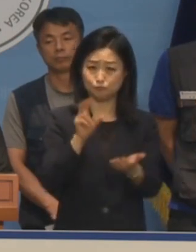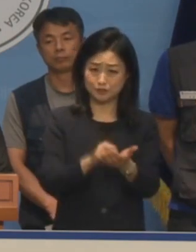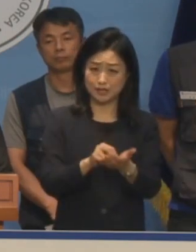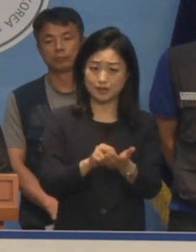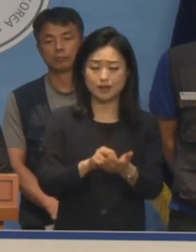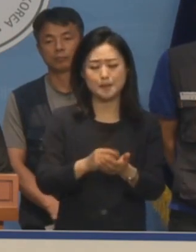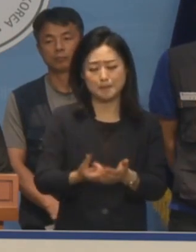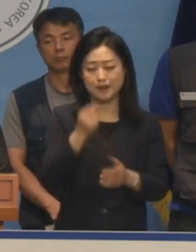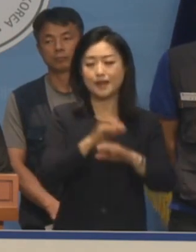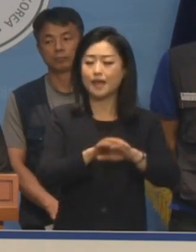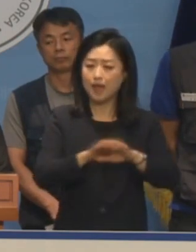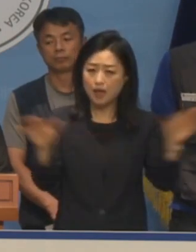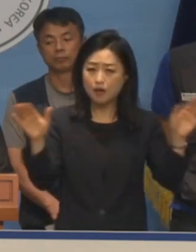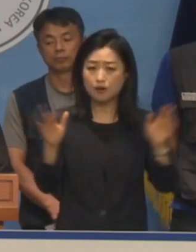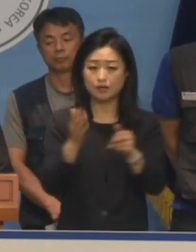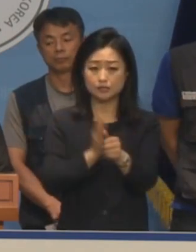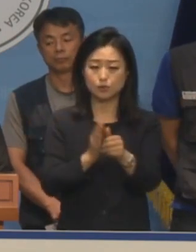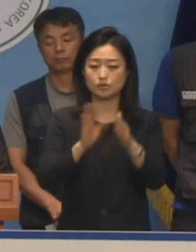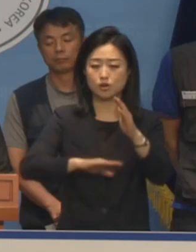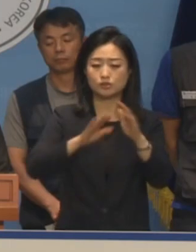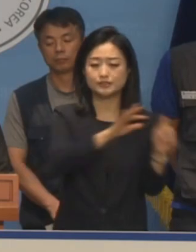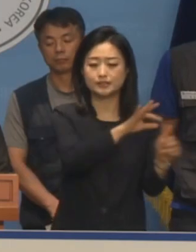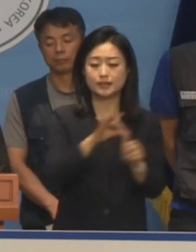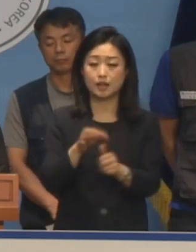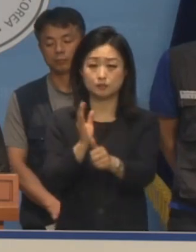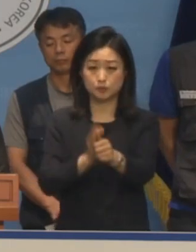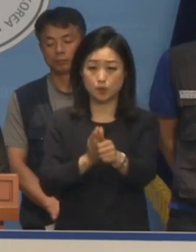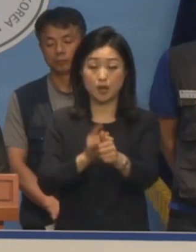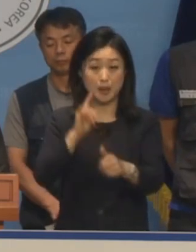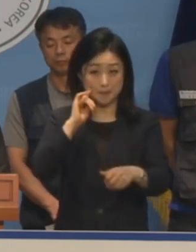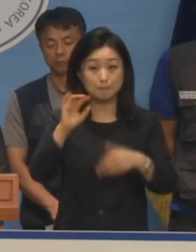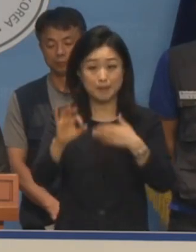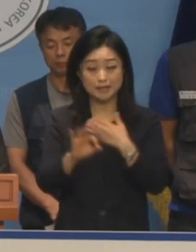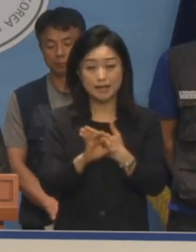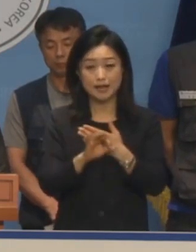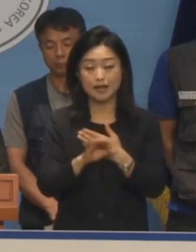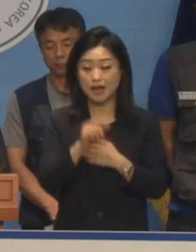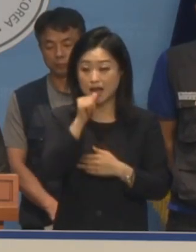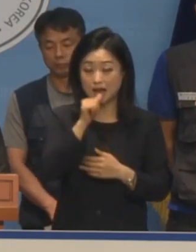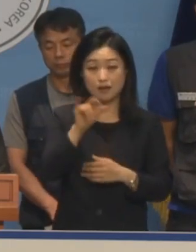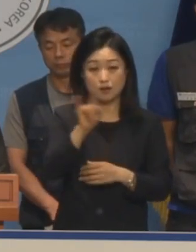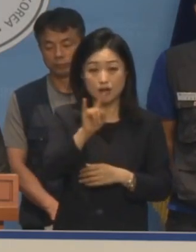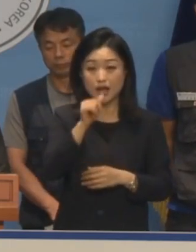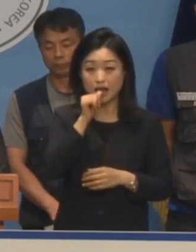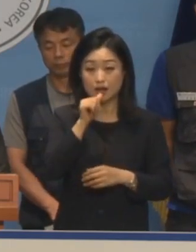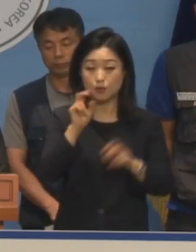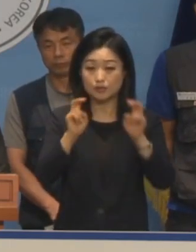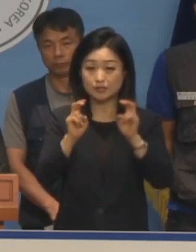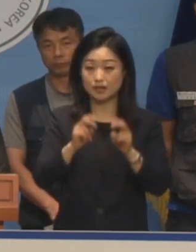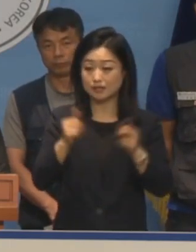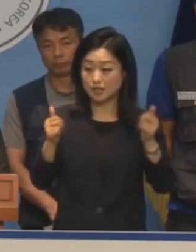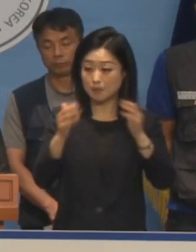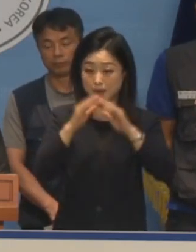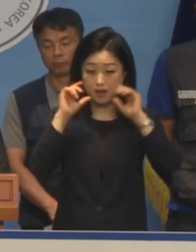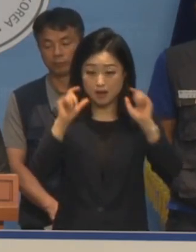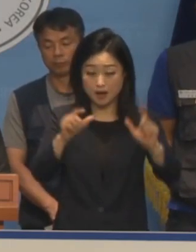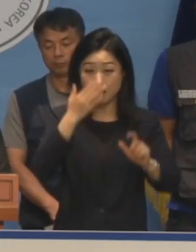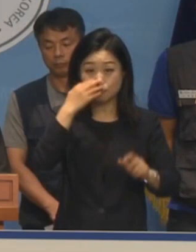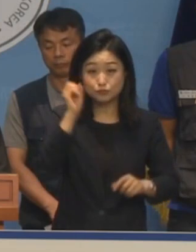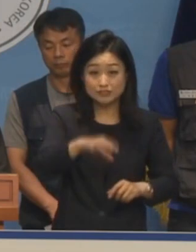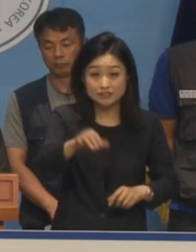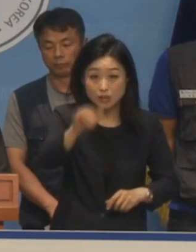이행해야 할 것입니다 만약 현대제철이 계속해서 사법법 판결을 형해화 한다면 국회